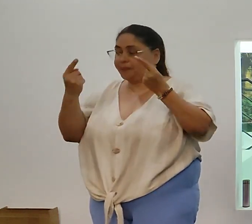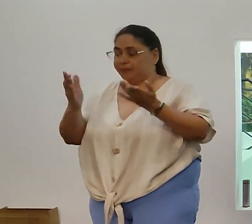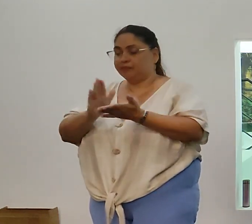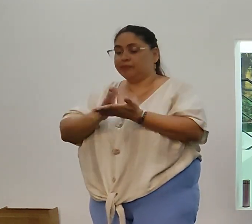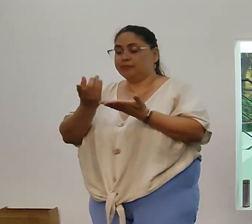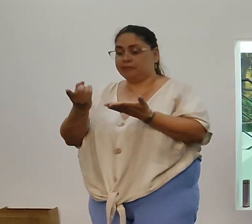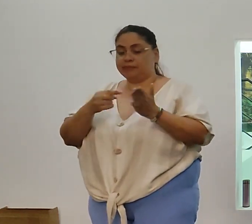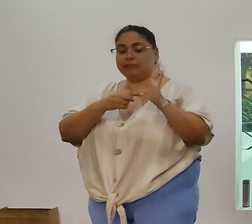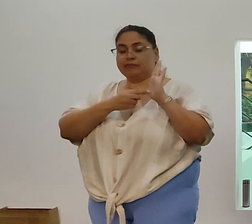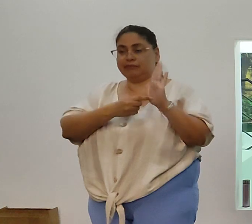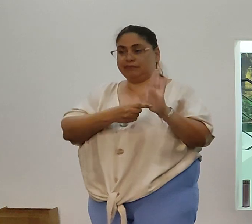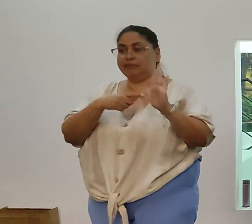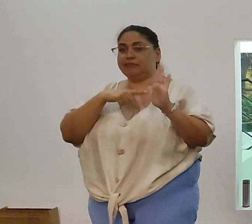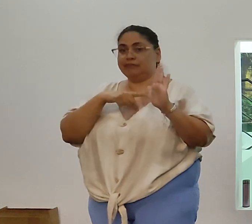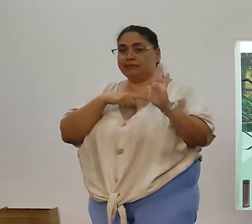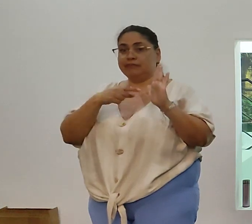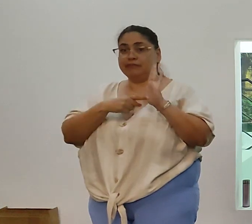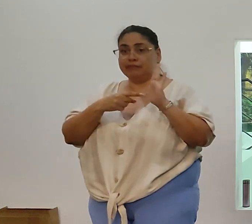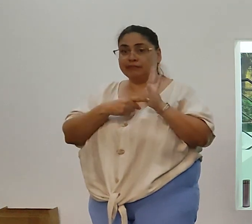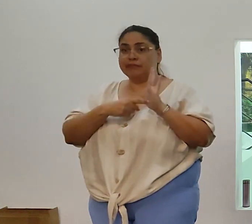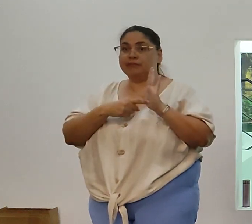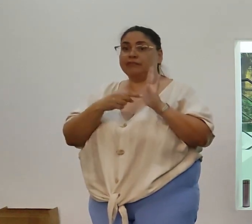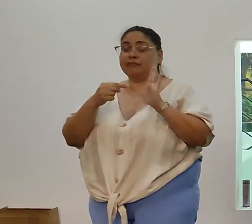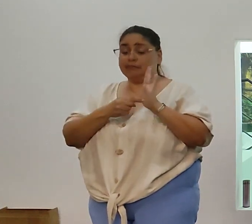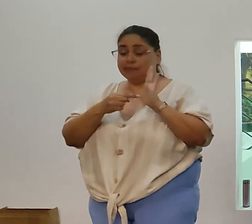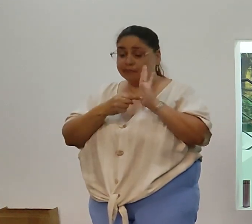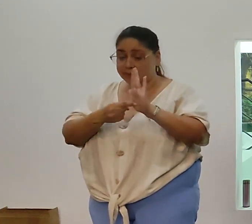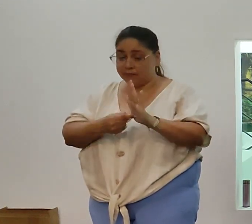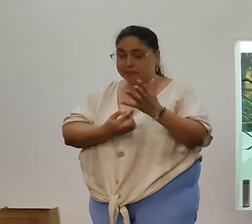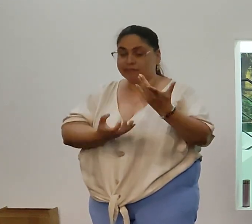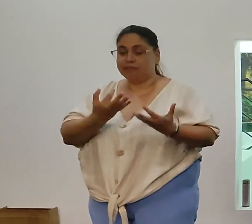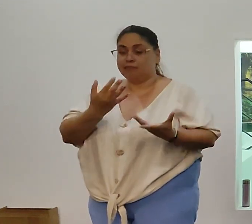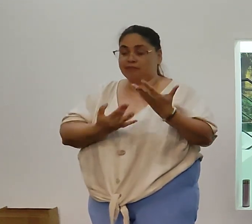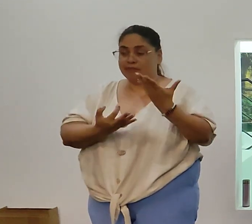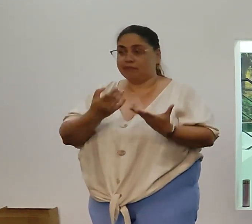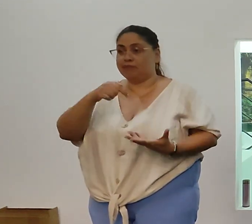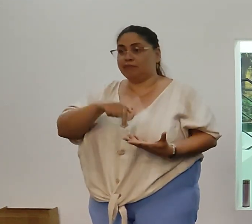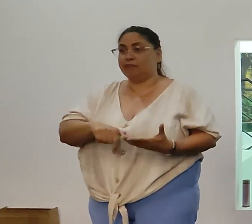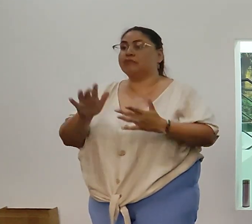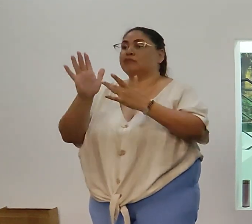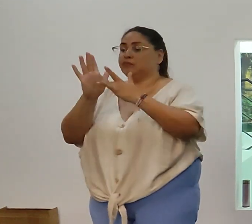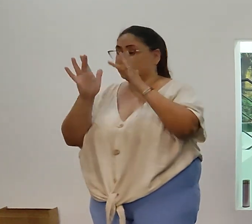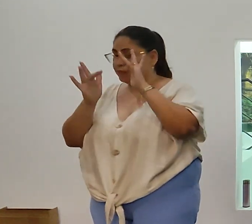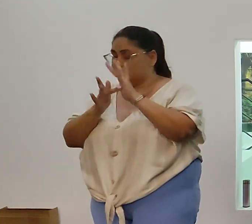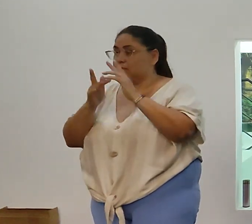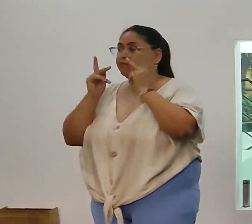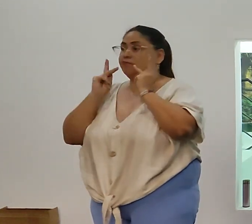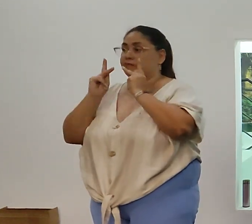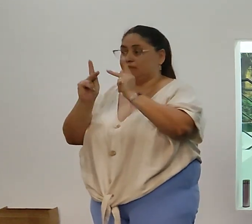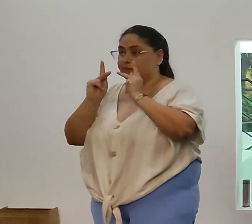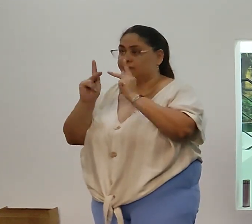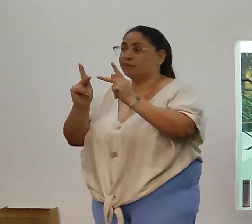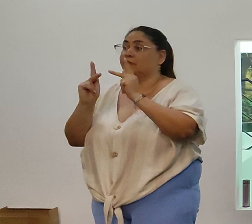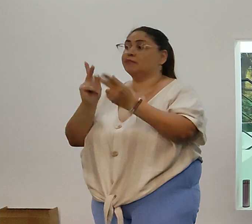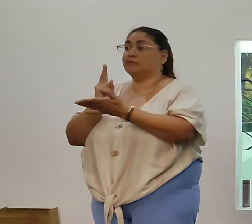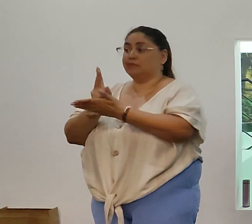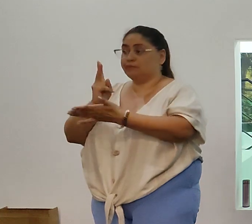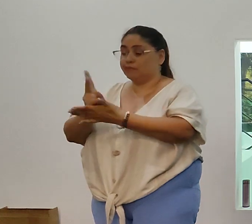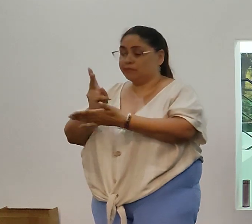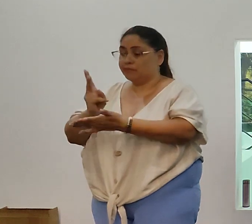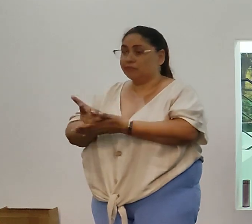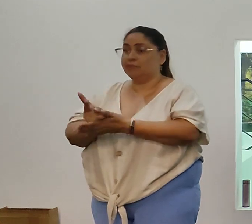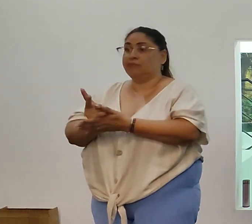nenhum personagem bíblico falou tanto sobre o inferno como Jesus. Jesus, ele foi o personagem de todos